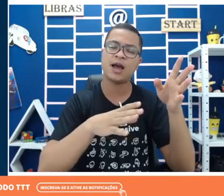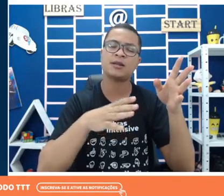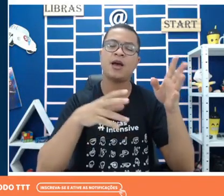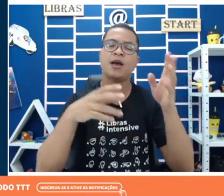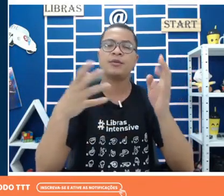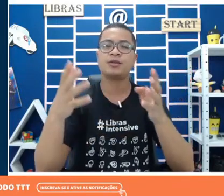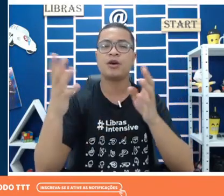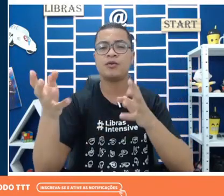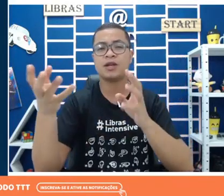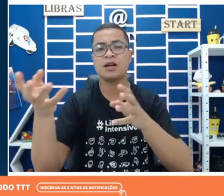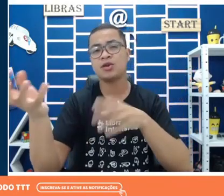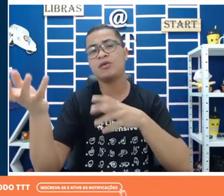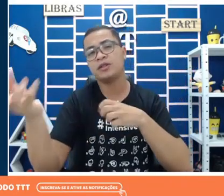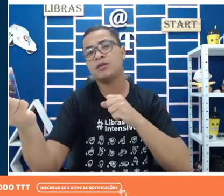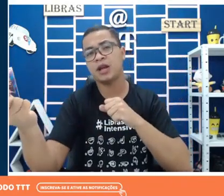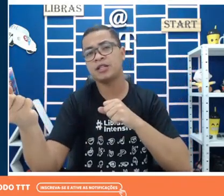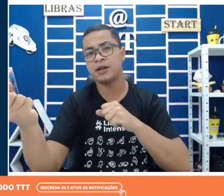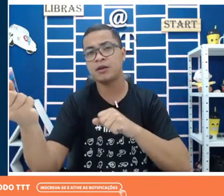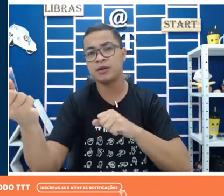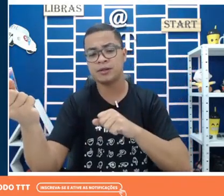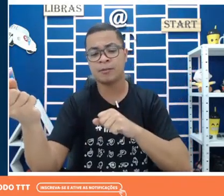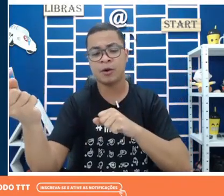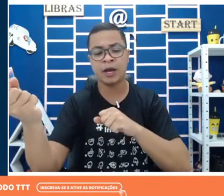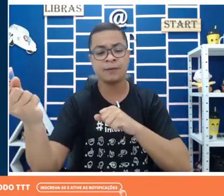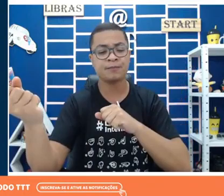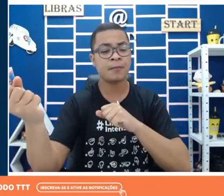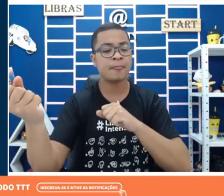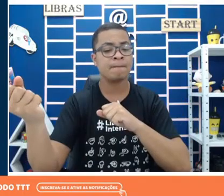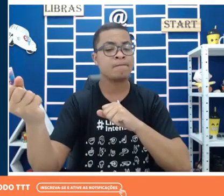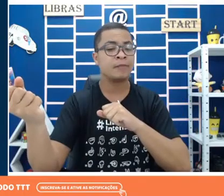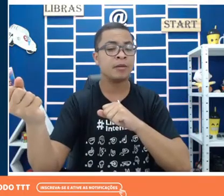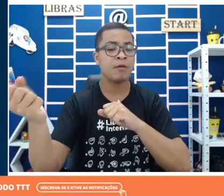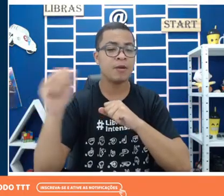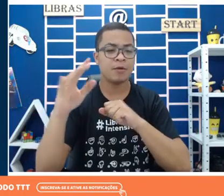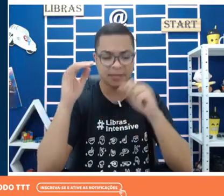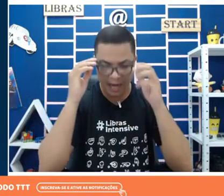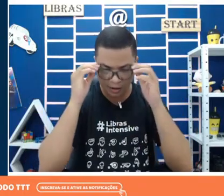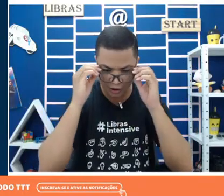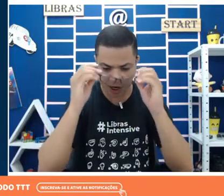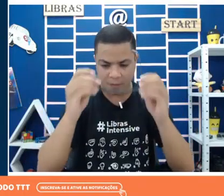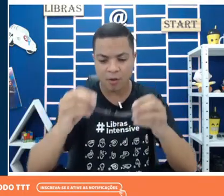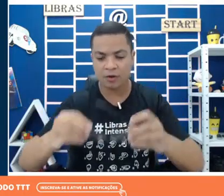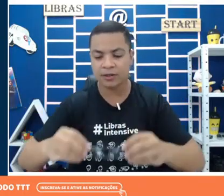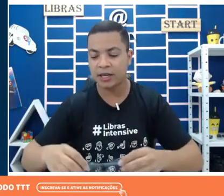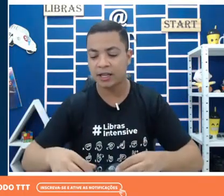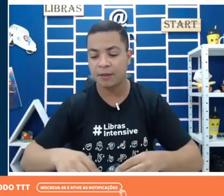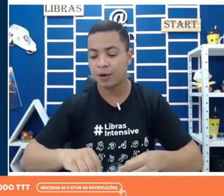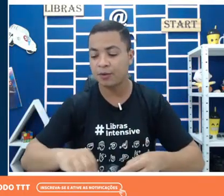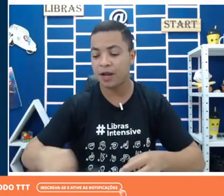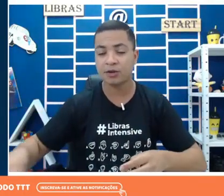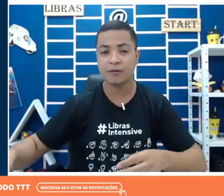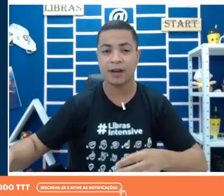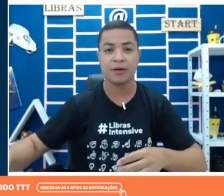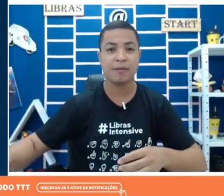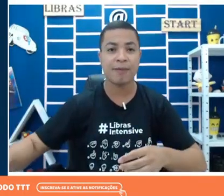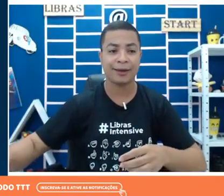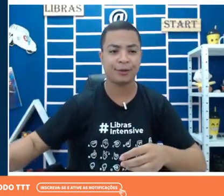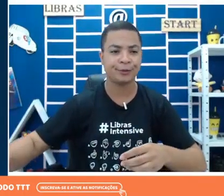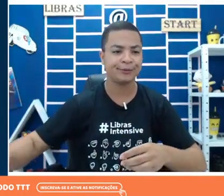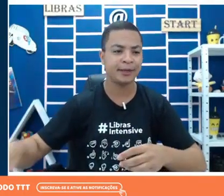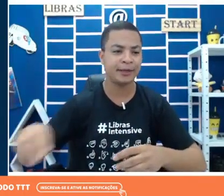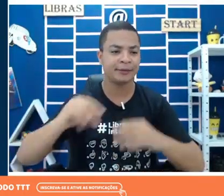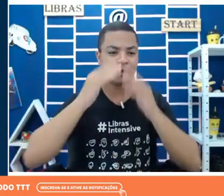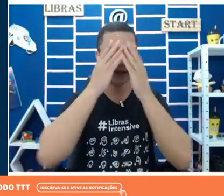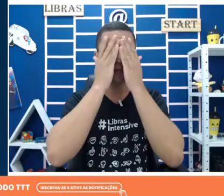língua de sinais e uma história contada só usando classificadores, ok? Bom, vamos começar? Deixa eu tirar o meu óculos aqui, até porque eu não quero sofrer nenhum